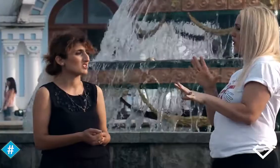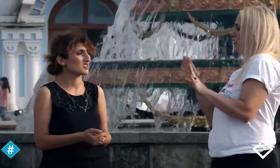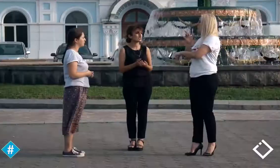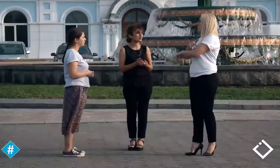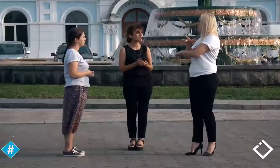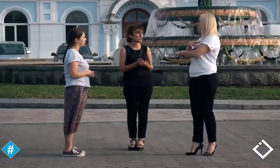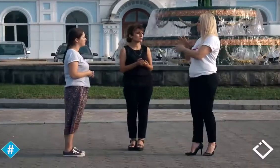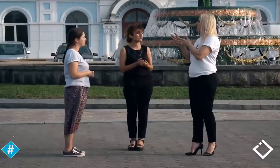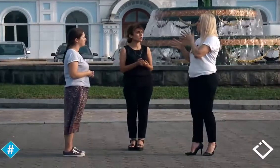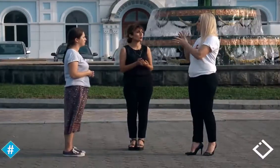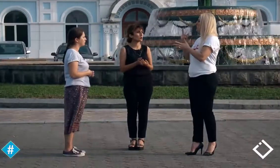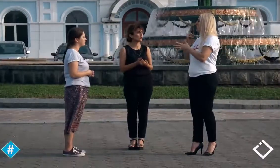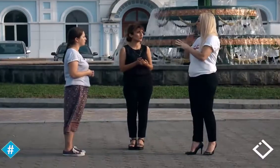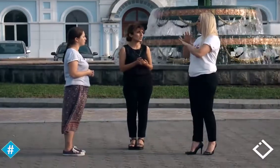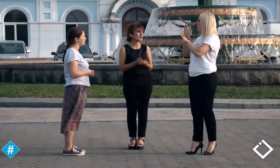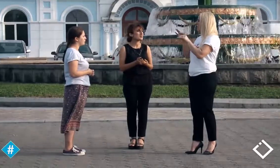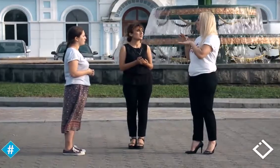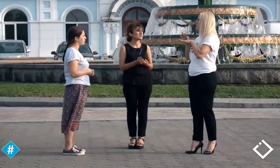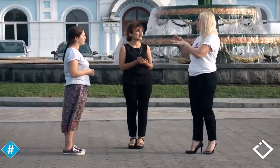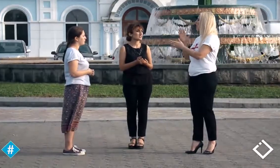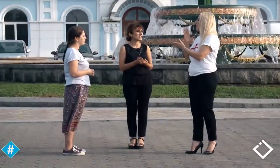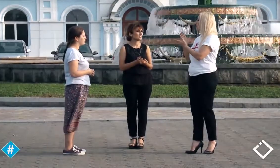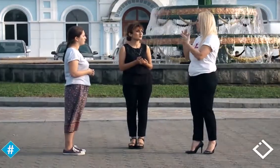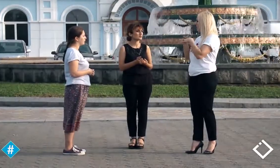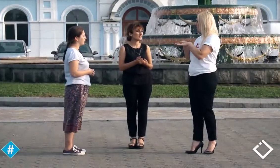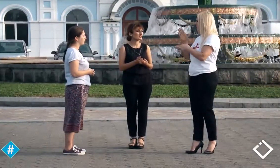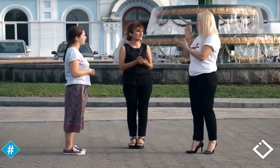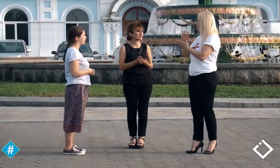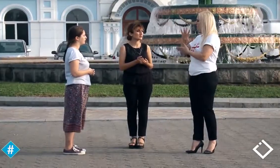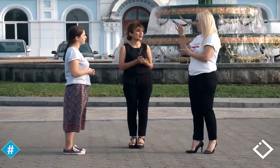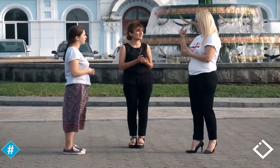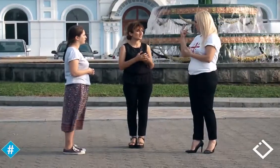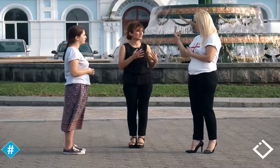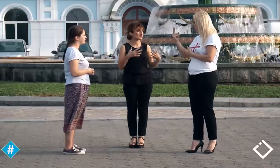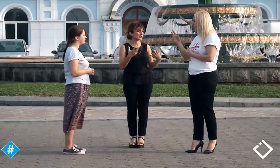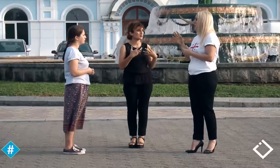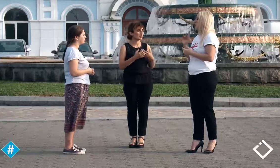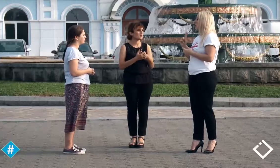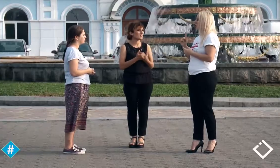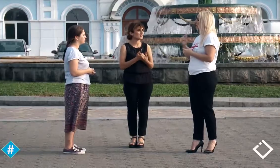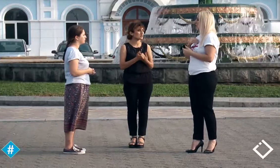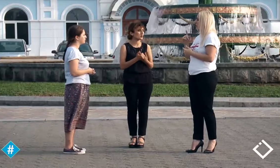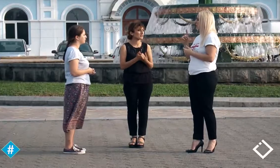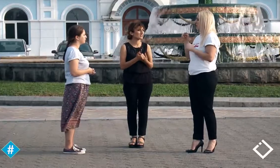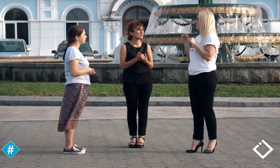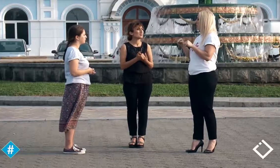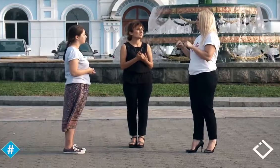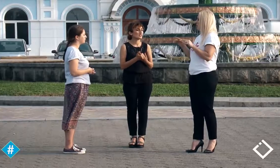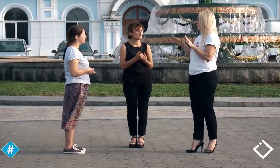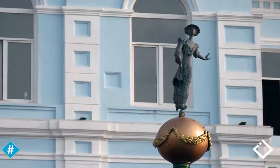მიაღწევს. საქართველოში არსებობს მხოლოდ ორი სკოლა, სადაც აი მთლიანად განათლების მიღება არის აწყობილი